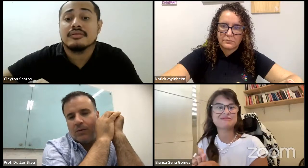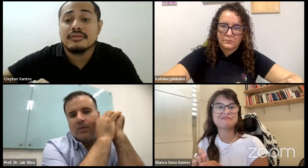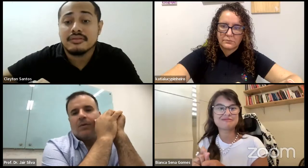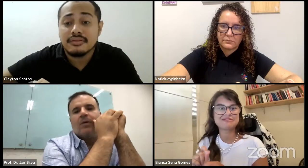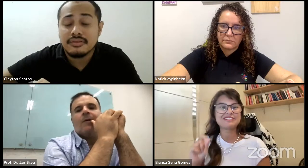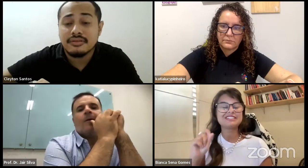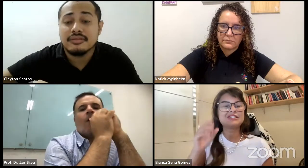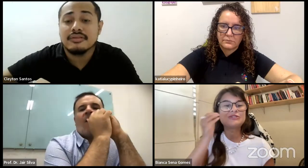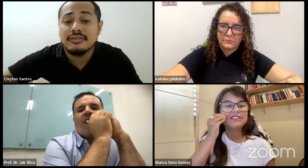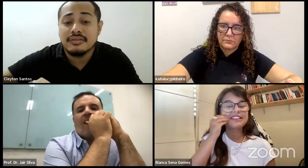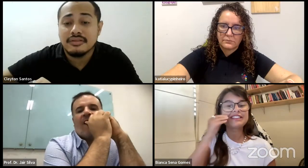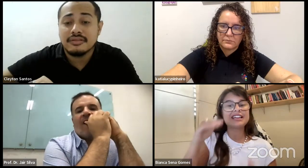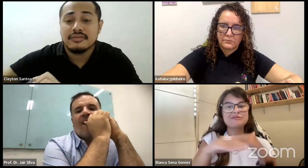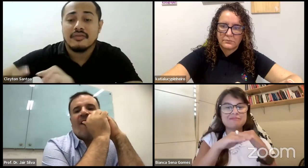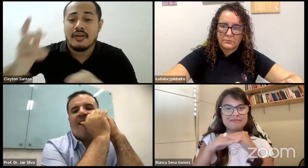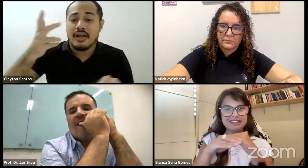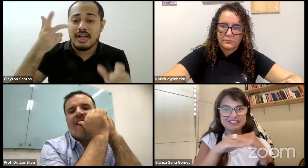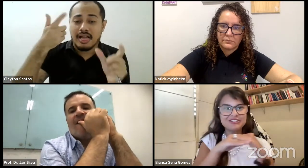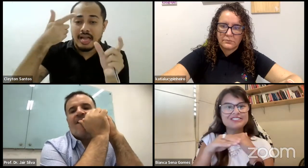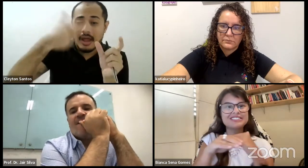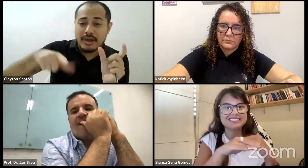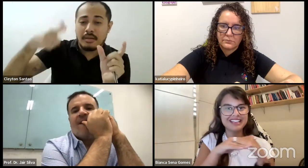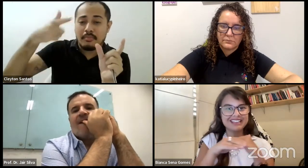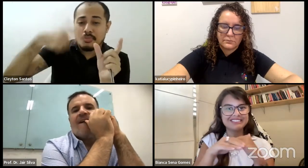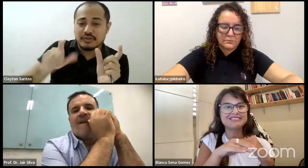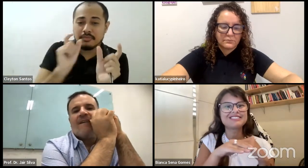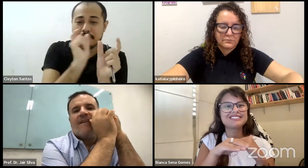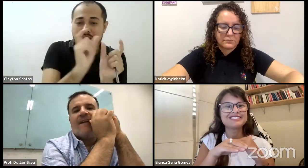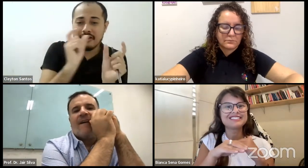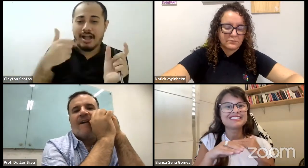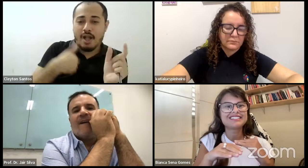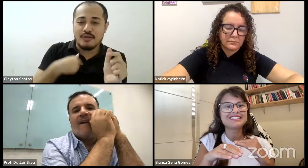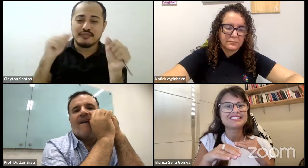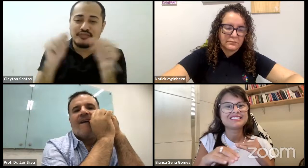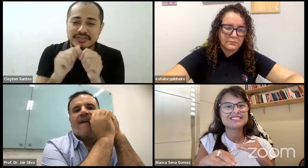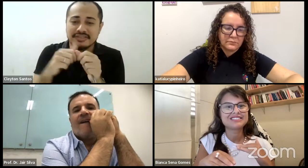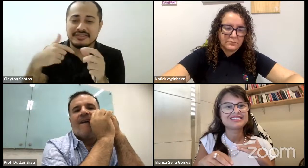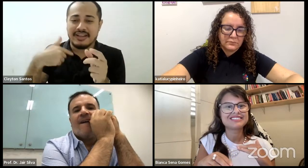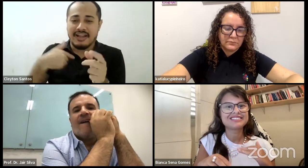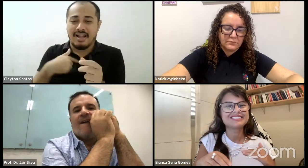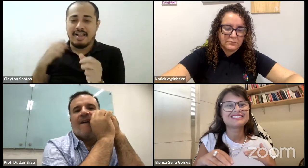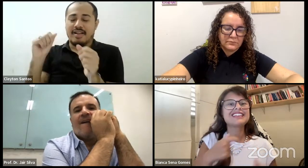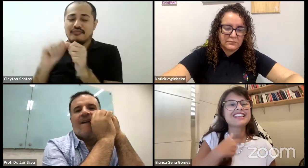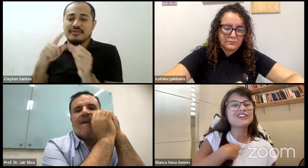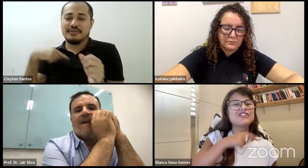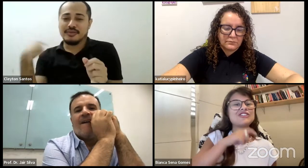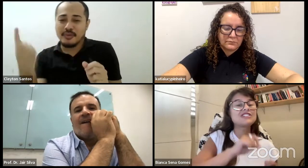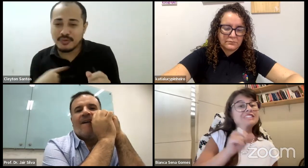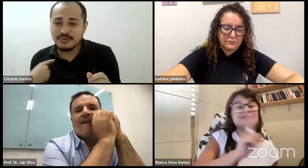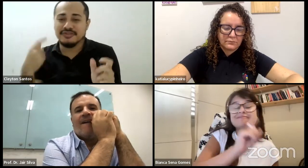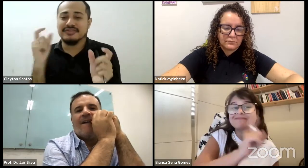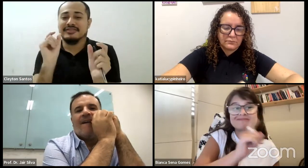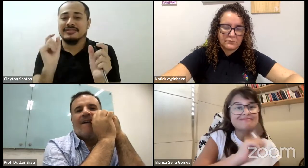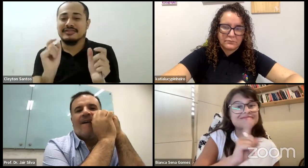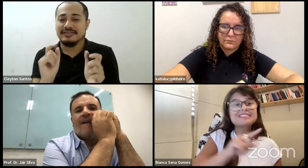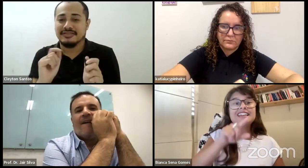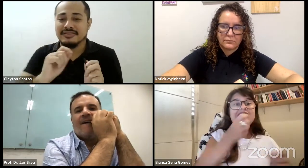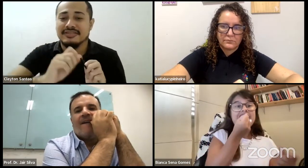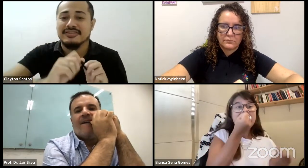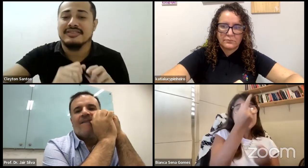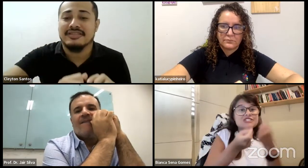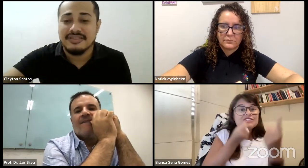modificasse um pouco isso e colocasse um nós, né? Eu acho que você pode padronizar o seu